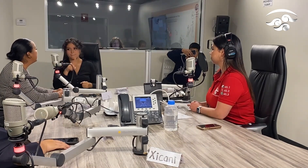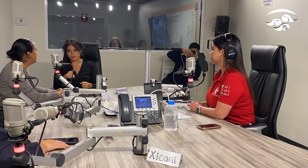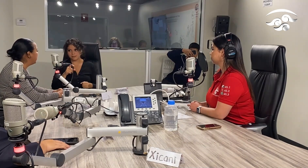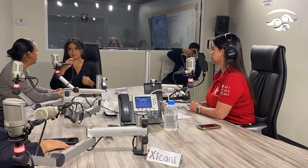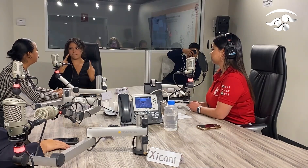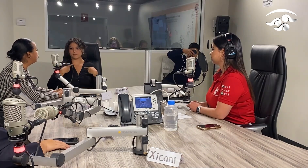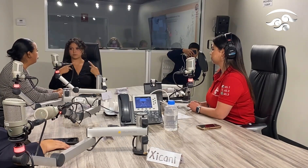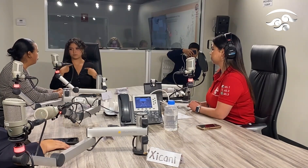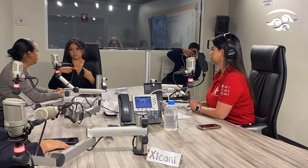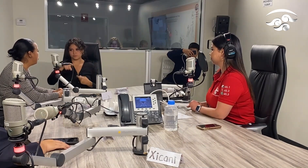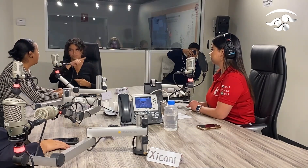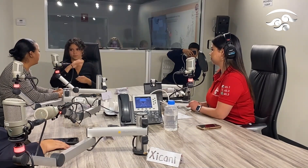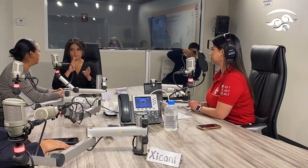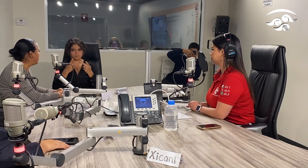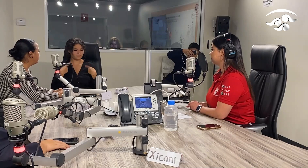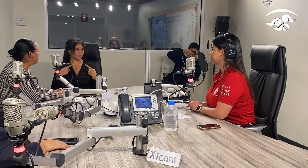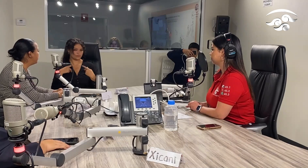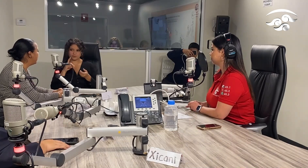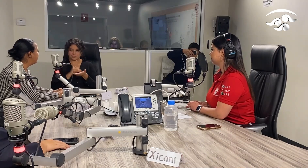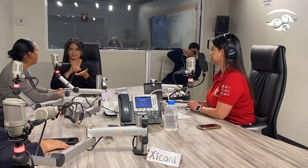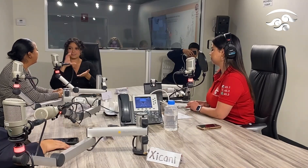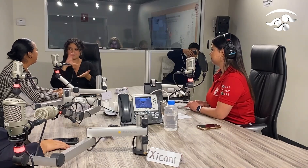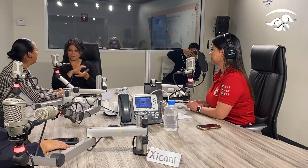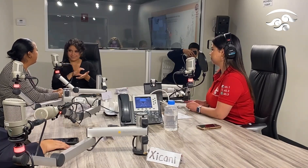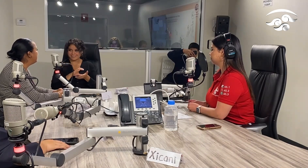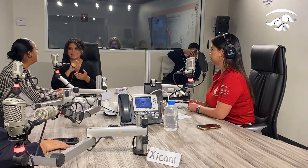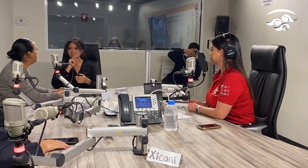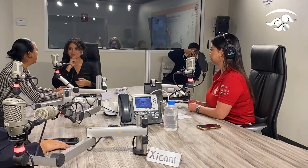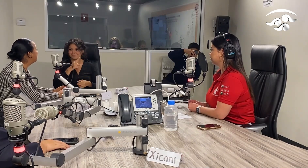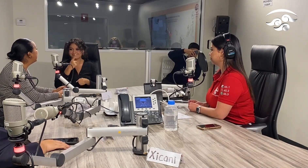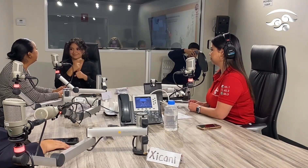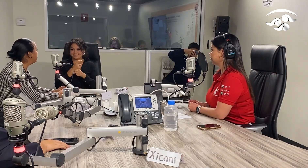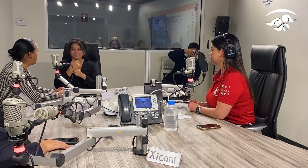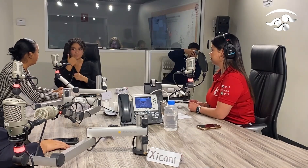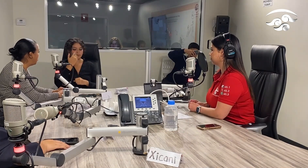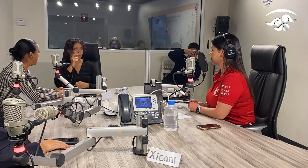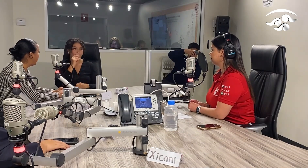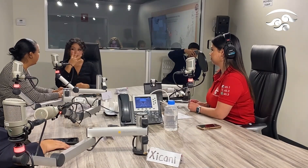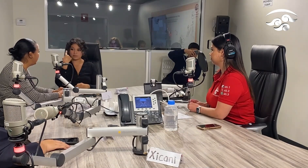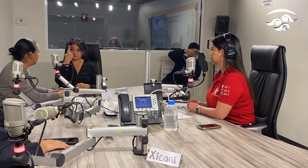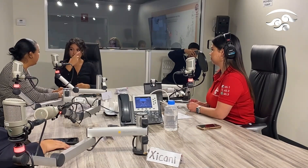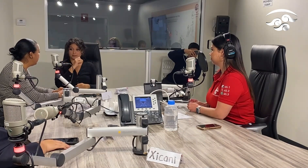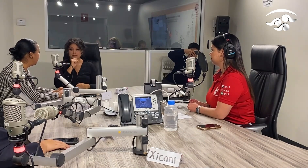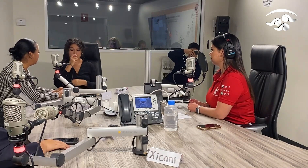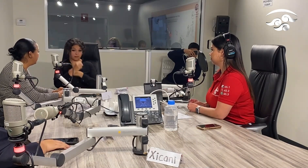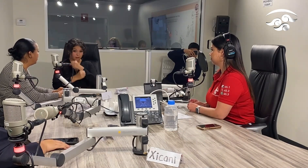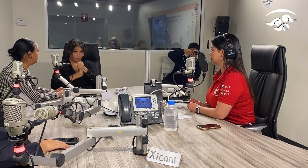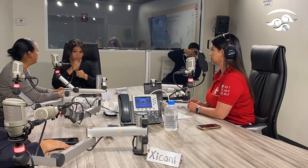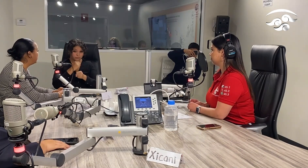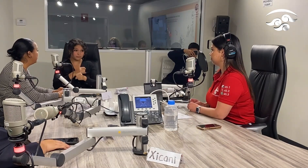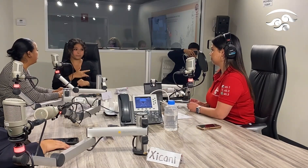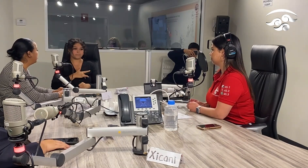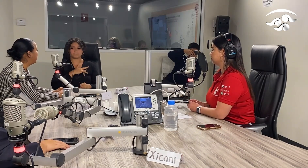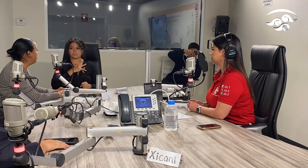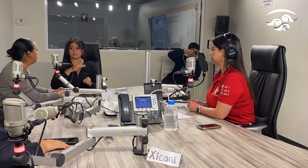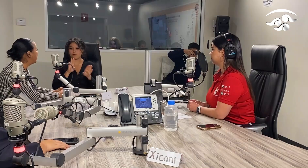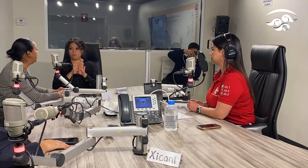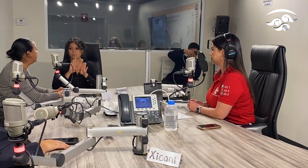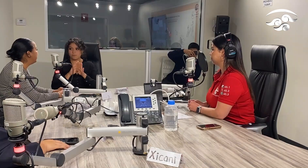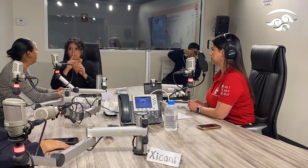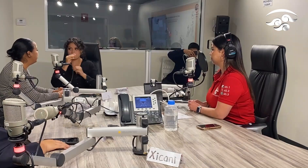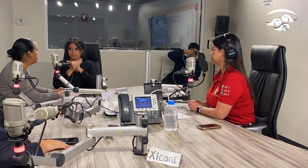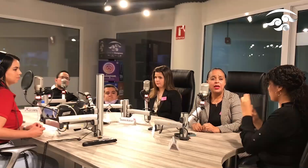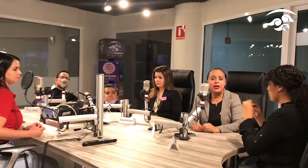que sepan que nosotros como personas sordas vivimos las 24 horas del día, 365 del año